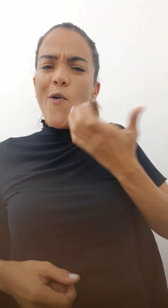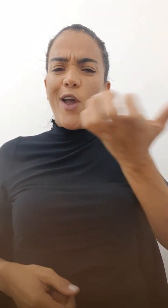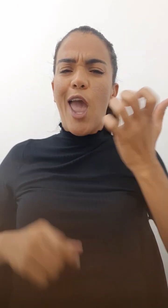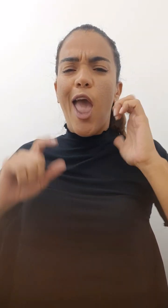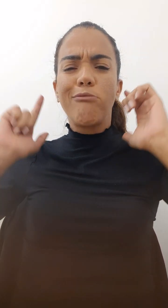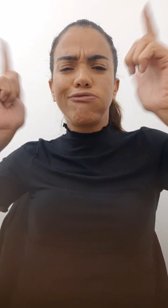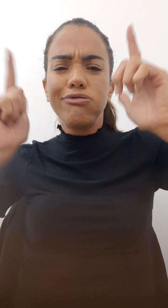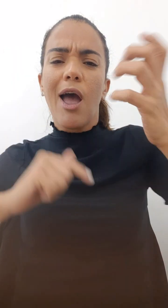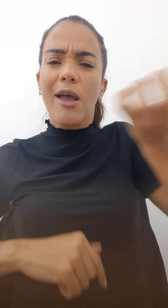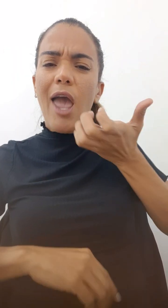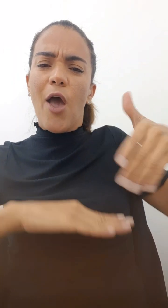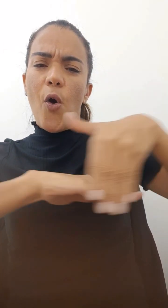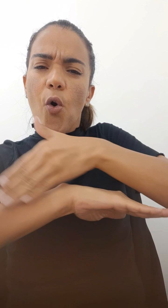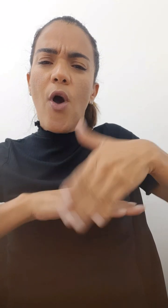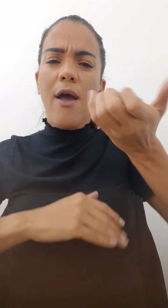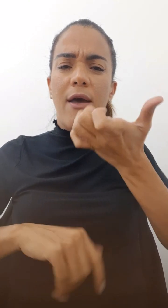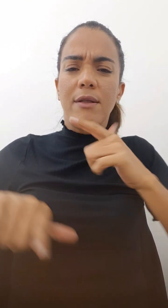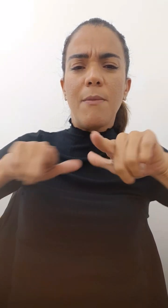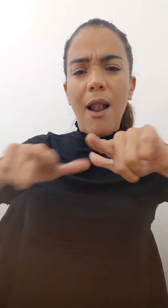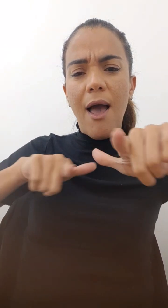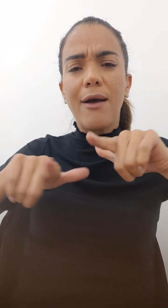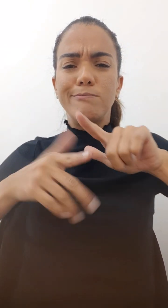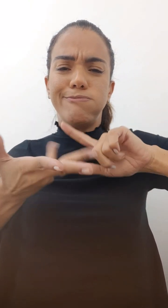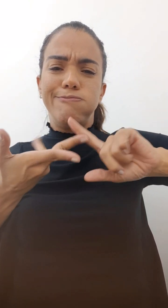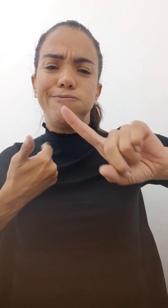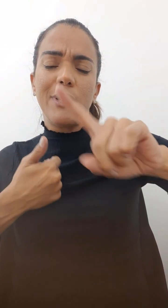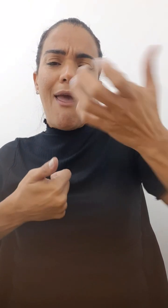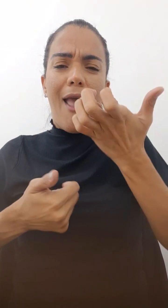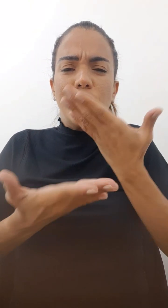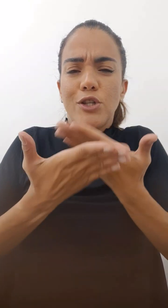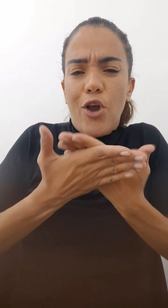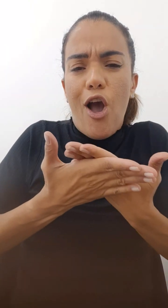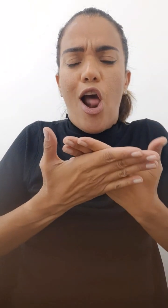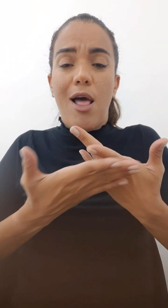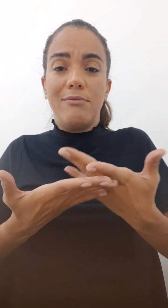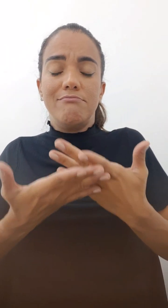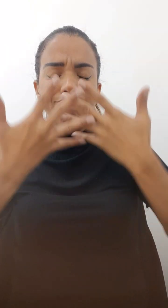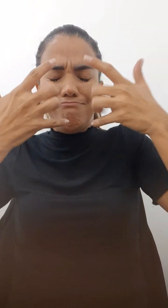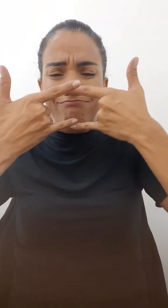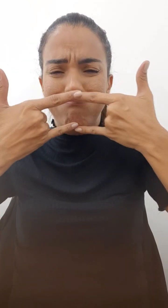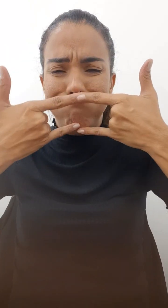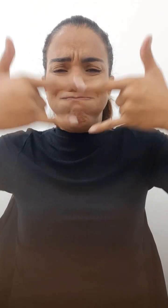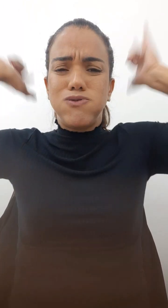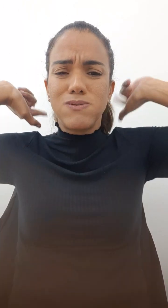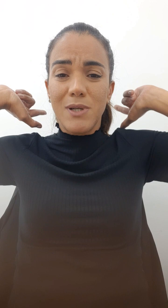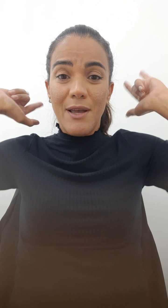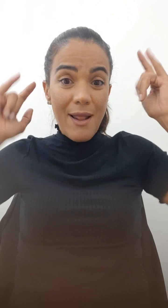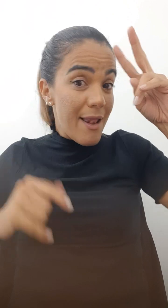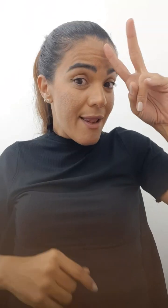pedimos ao governo vacina, queríamos voltar à vida normal, voltar ao trabalho, queríamos voltar a sair, queríamos tirar